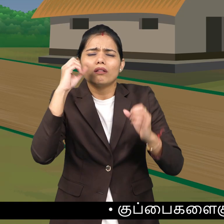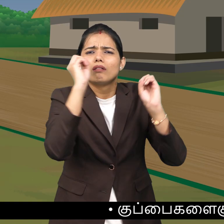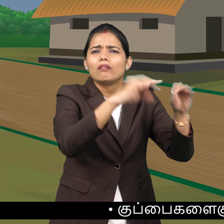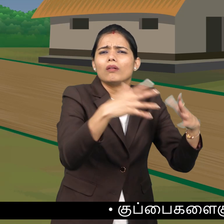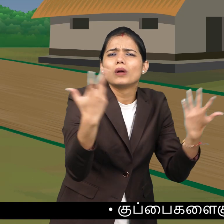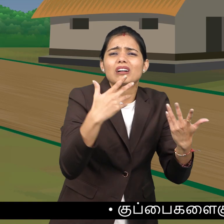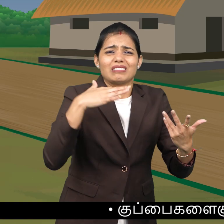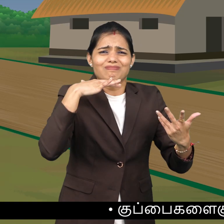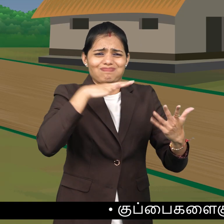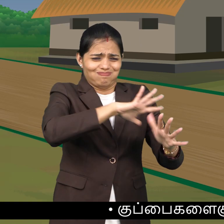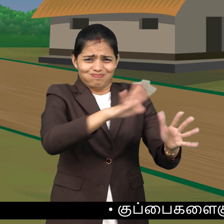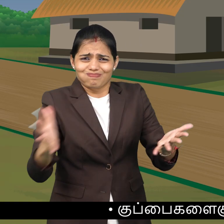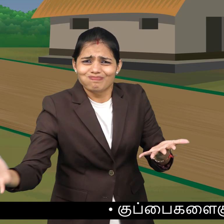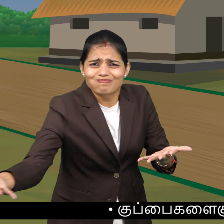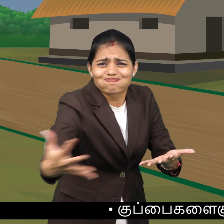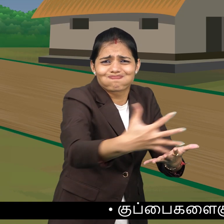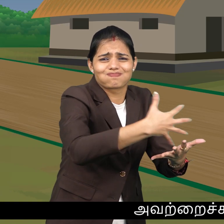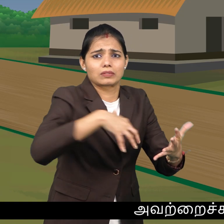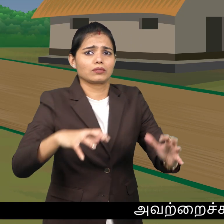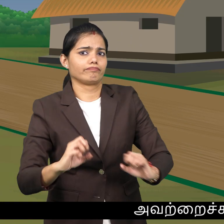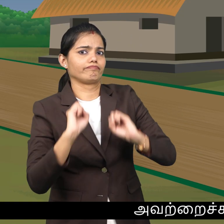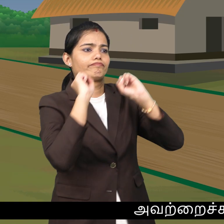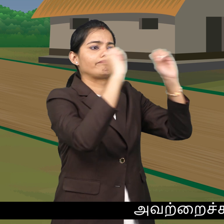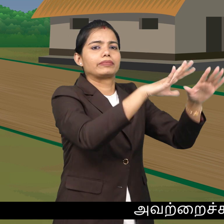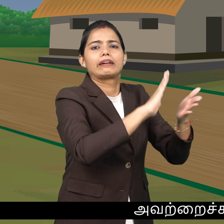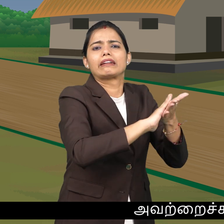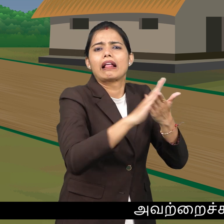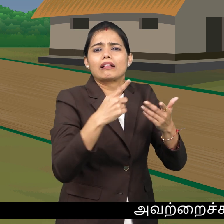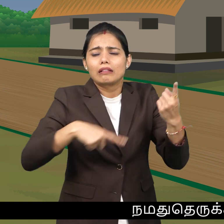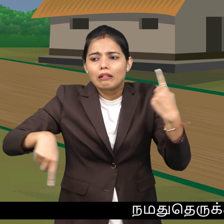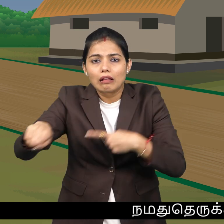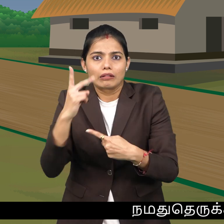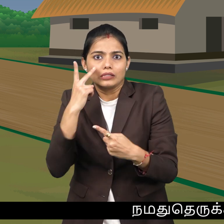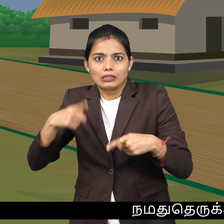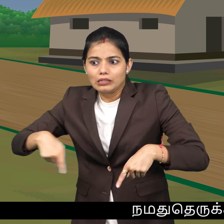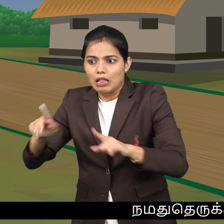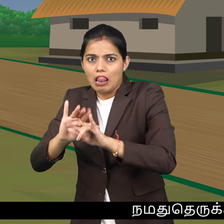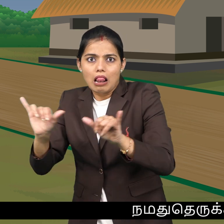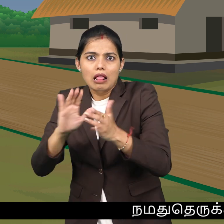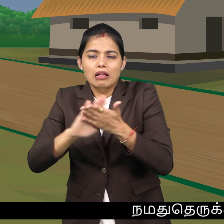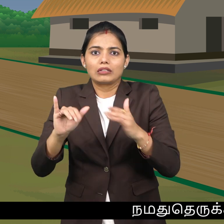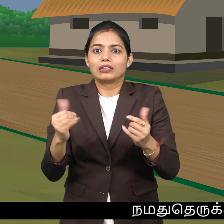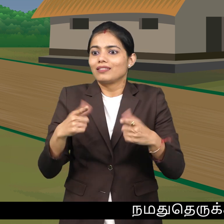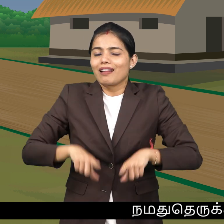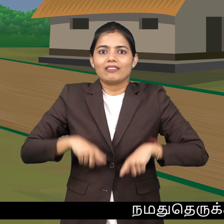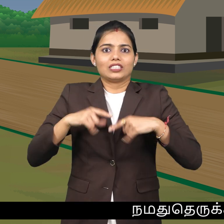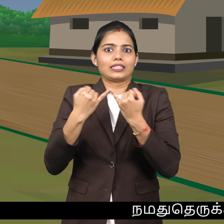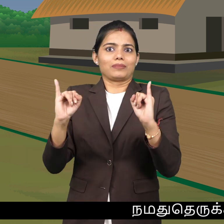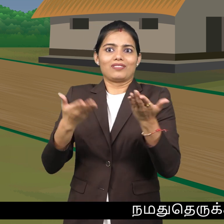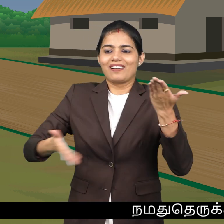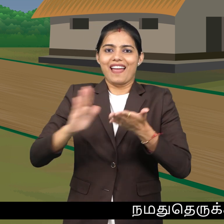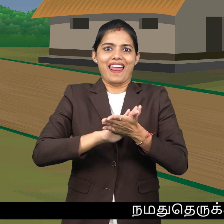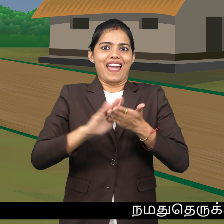குப்பைகளை குப்பை தொட்டிகளில் போட்டு அவற்றை சரியாக சேகரிக்கும் போது நமது தெருக்கள் சுத்தமாக இருக்கின்றன.